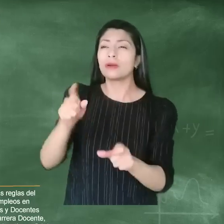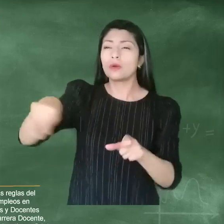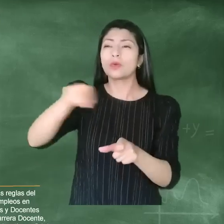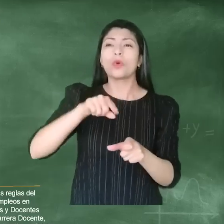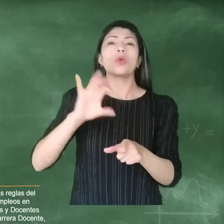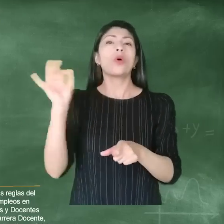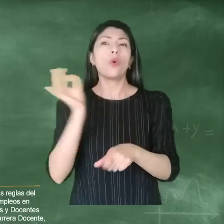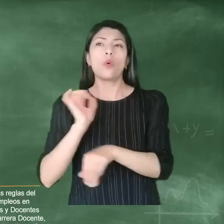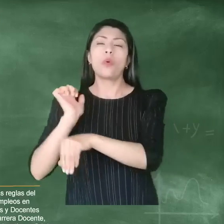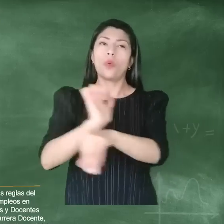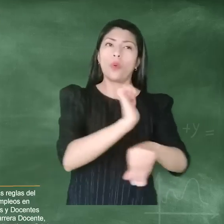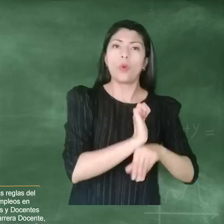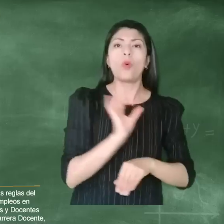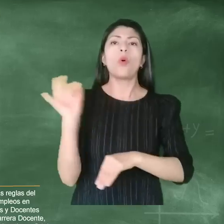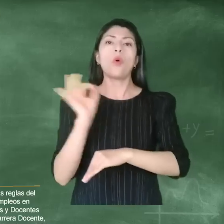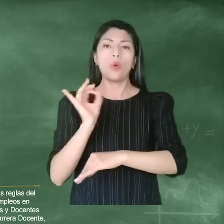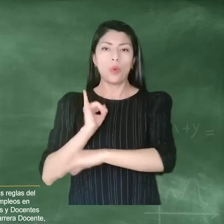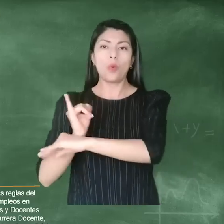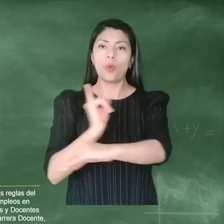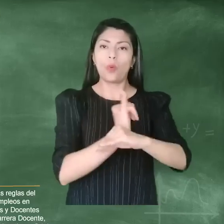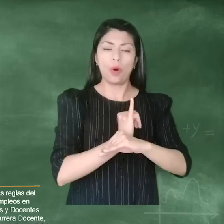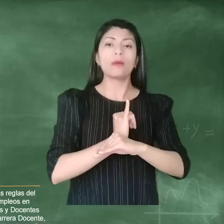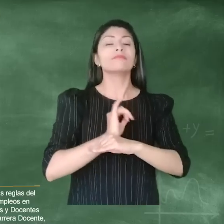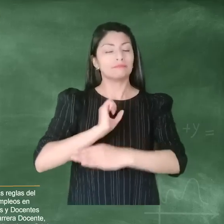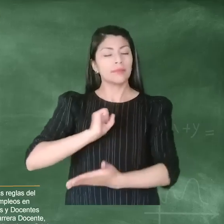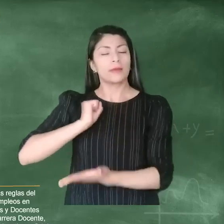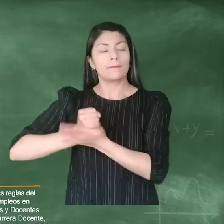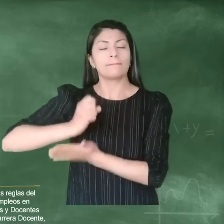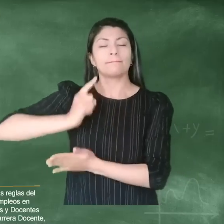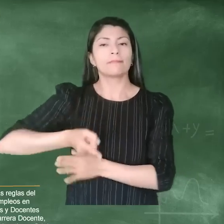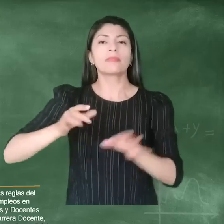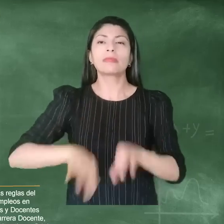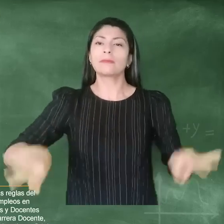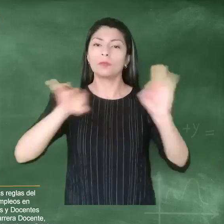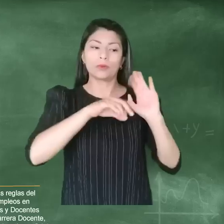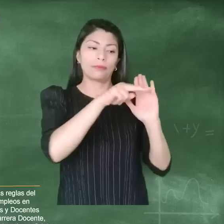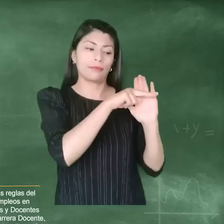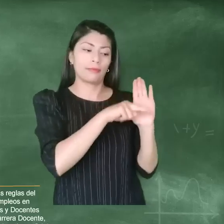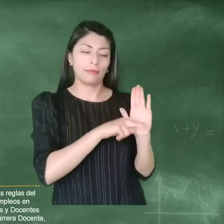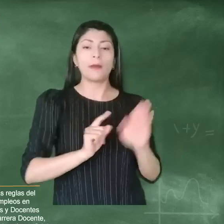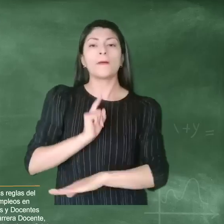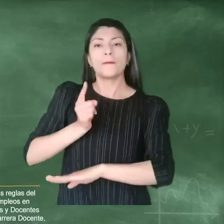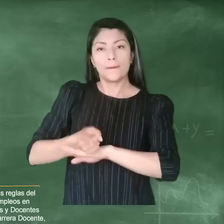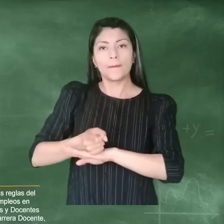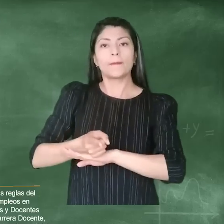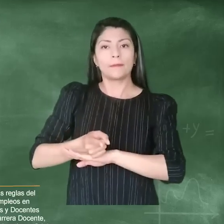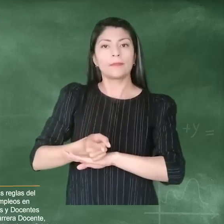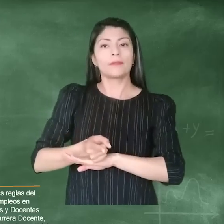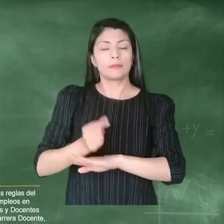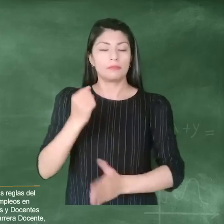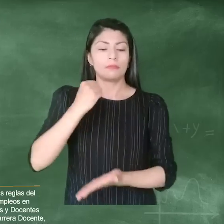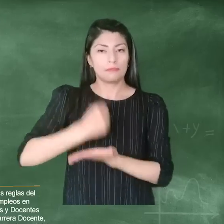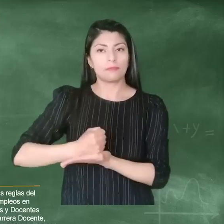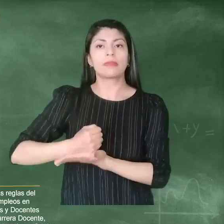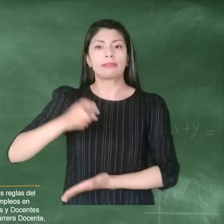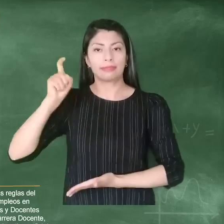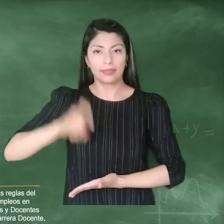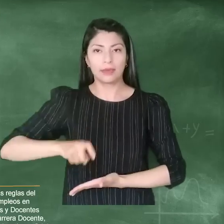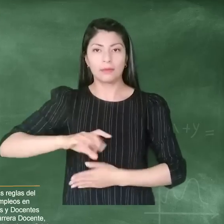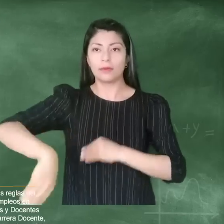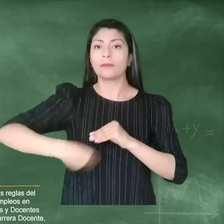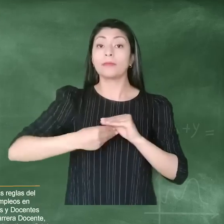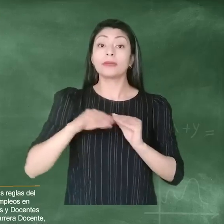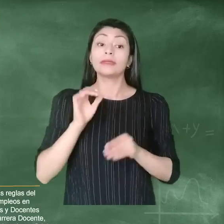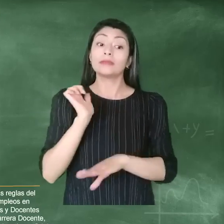para todas las personas, entidades e instituciones que participen en el mismo. En aplicación de las normas enunciadas,